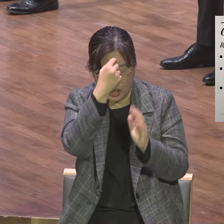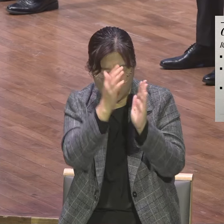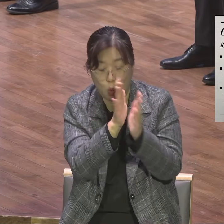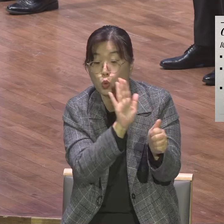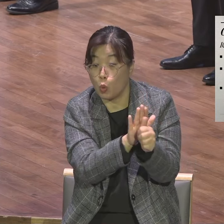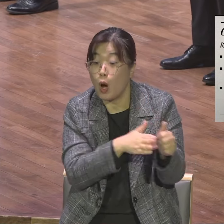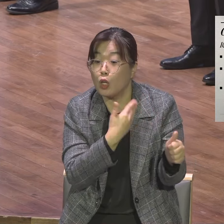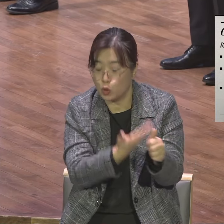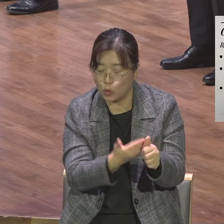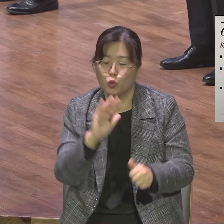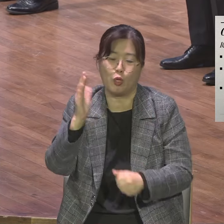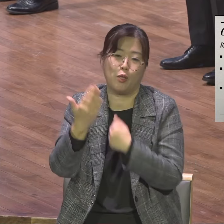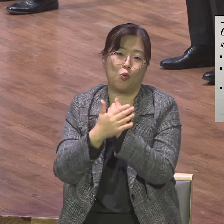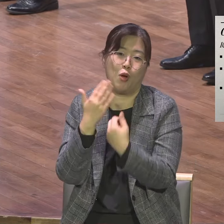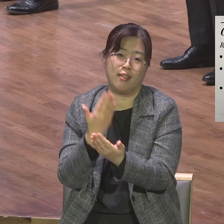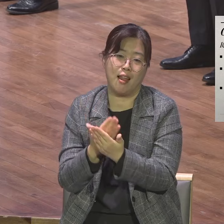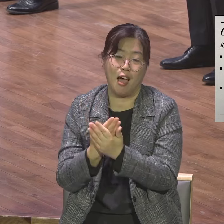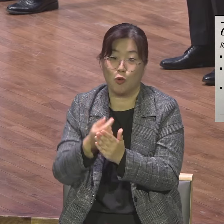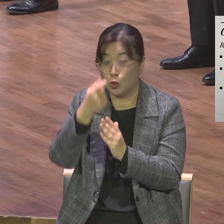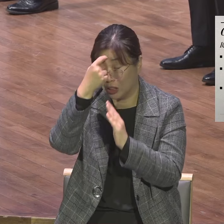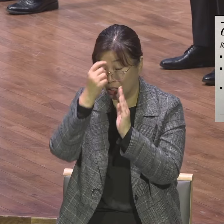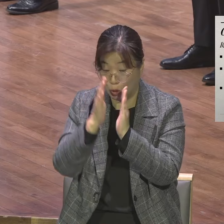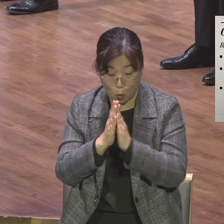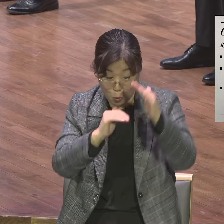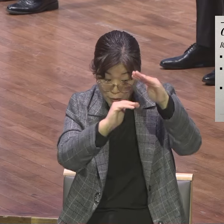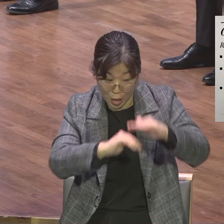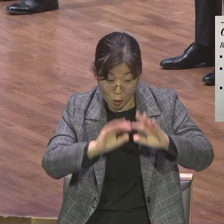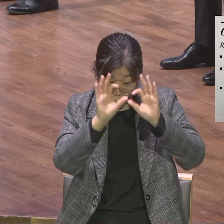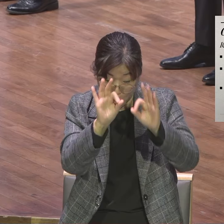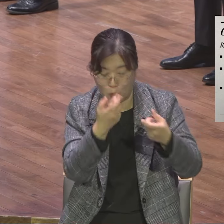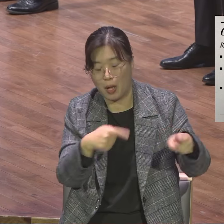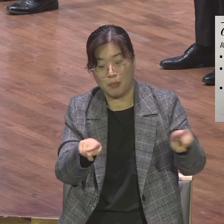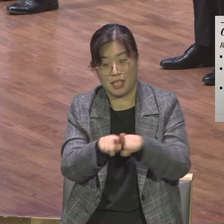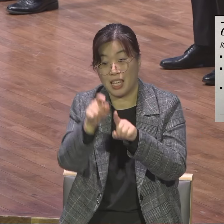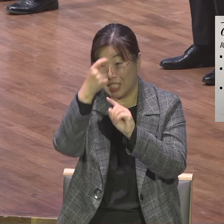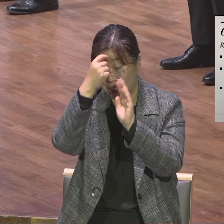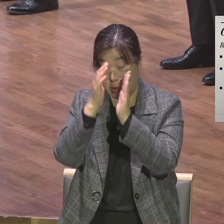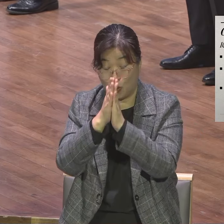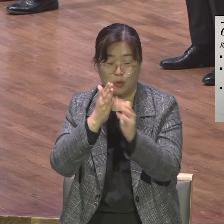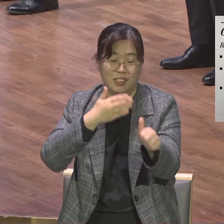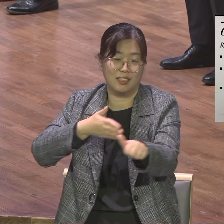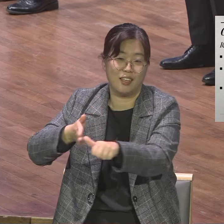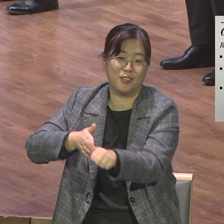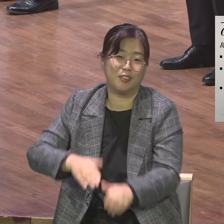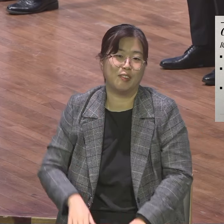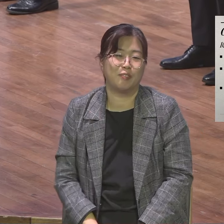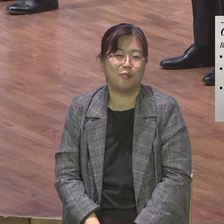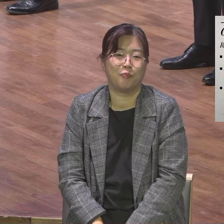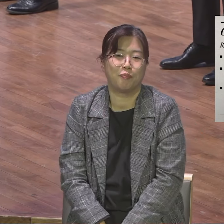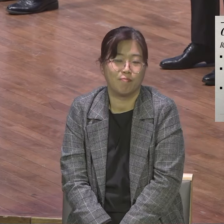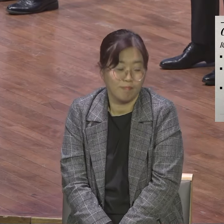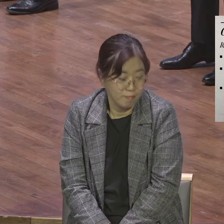작정과 경영을 붙잡고 주여 외치며 기도하겠습니다. 주여